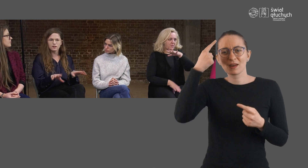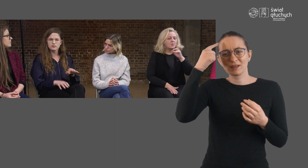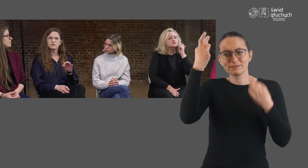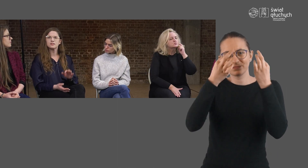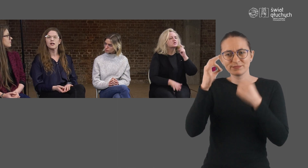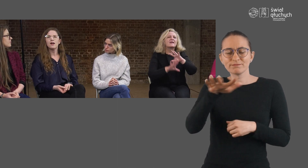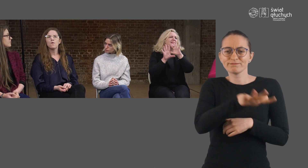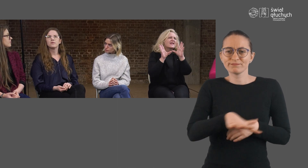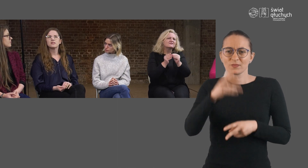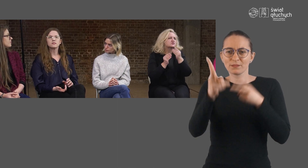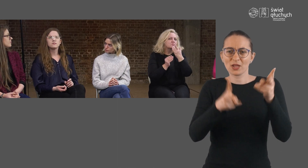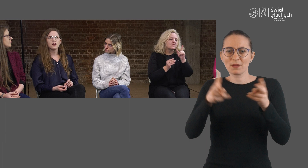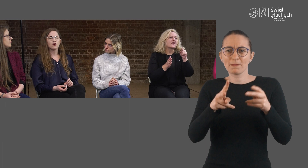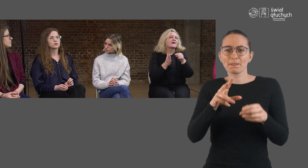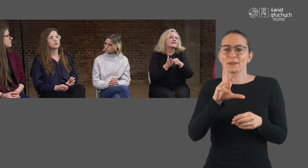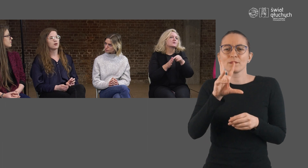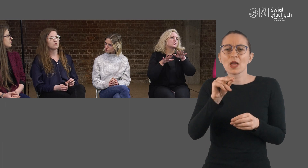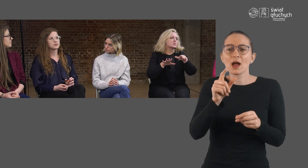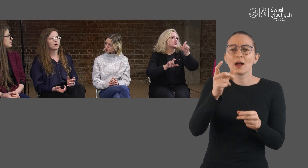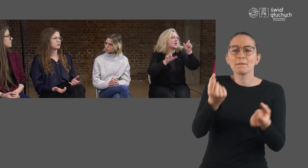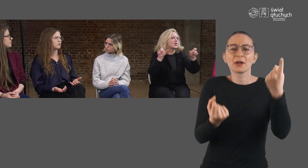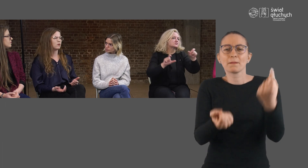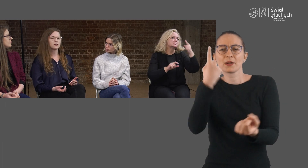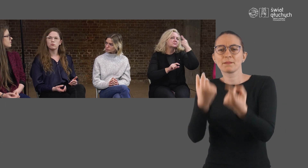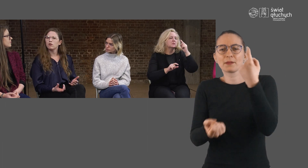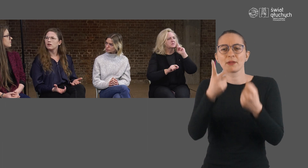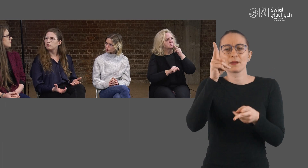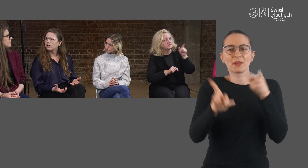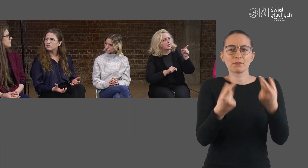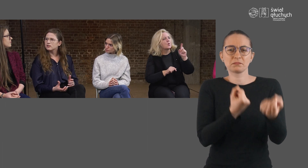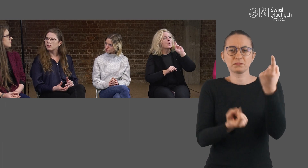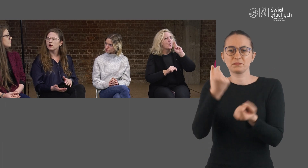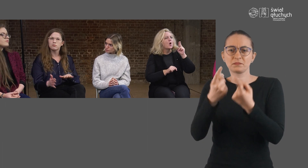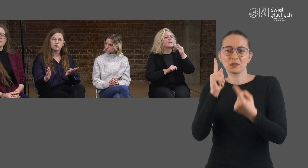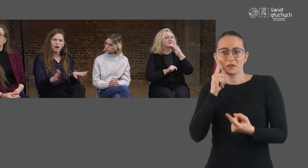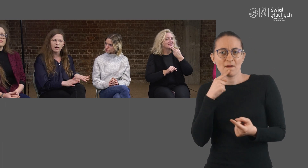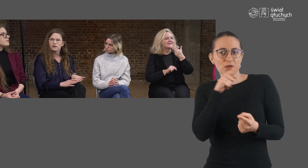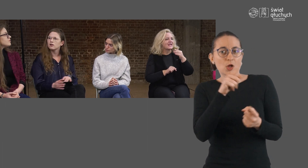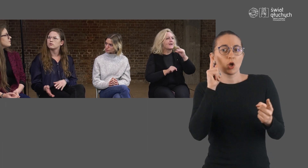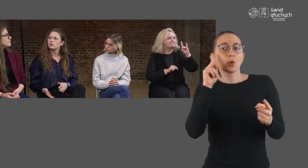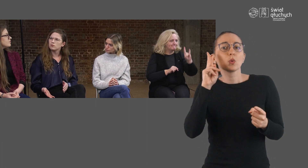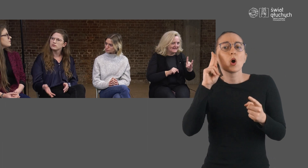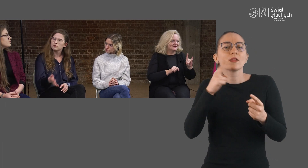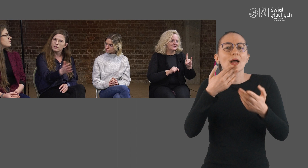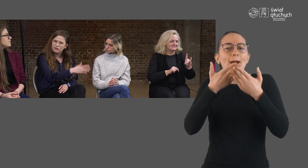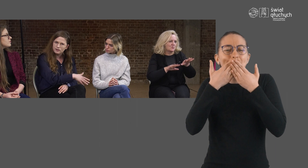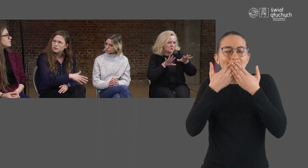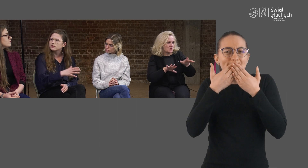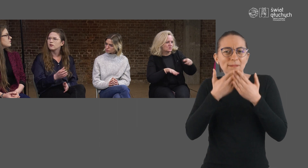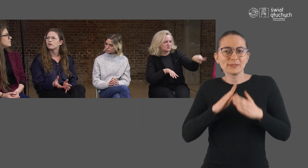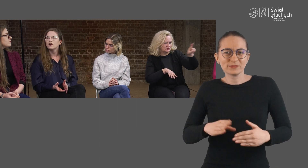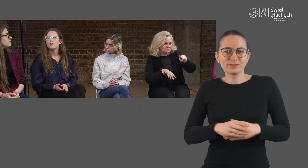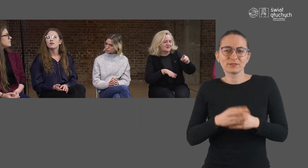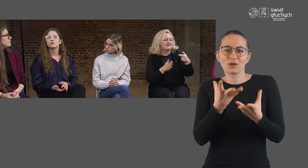o wszystkich oczywiście, jest wiele osób, które uważają osoby głuche za głuchoniemne, że takie prymalne, takie, które poza